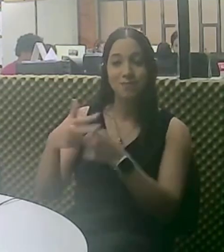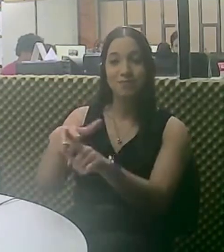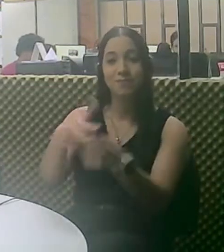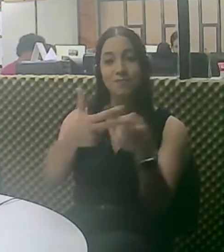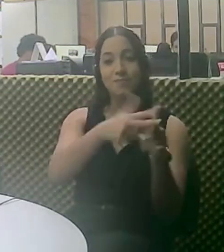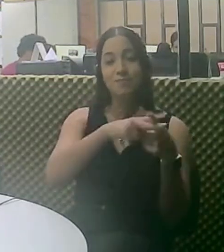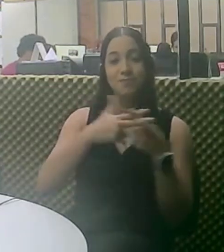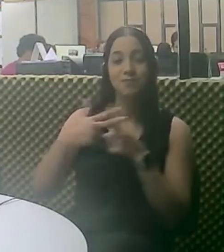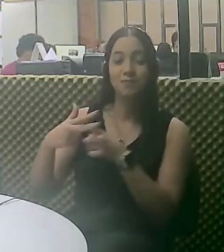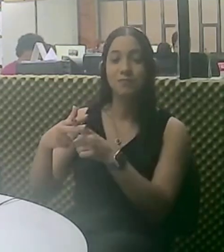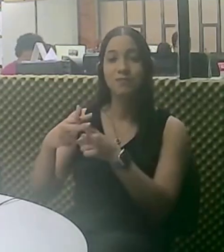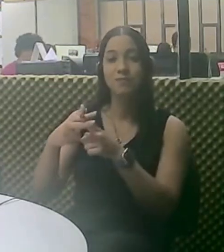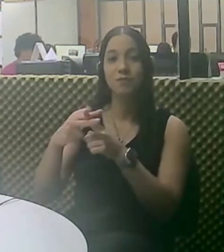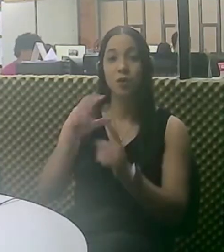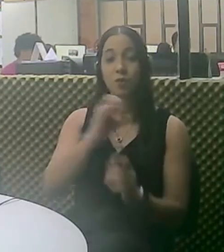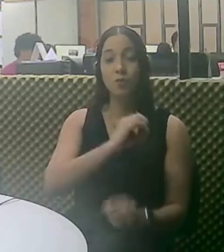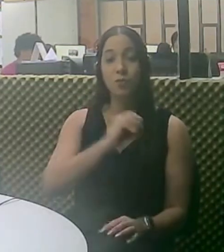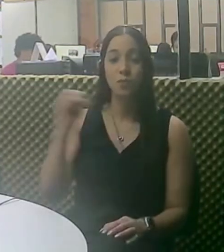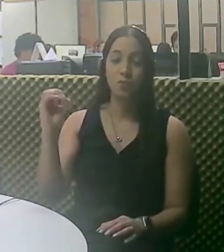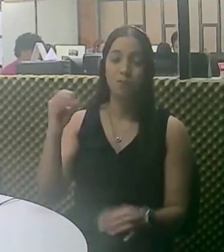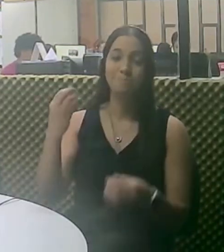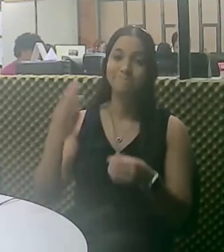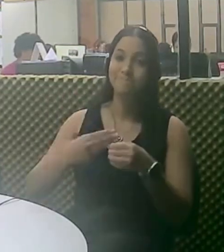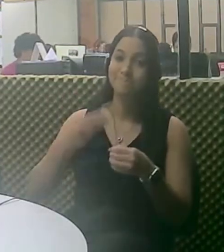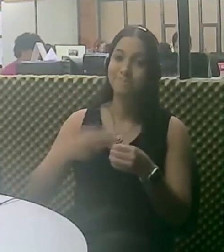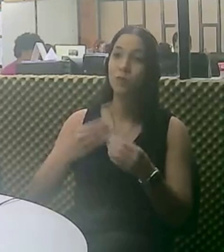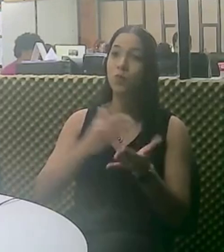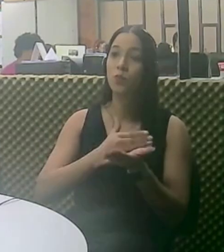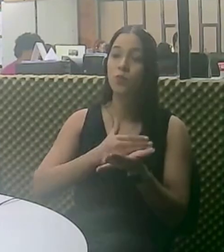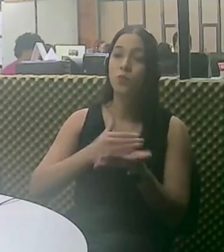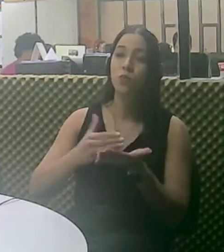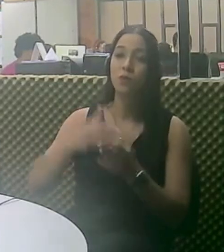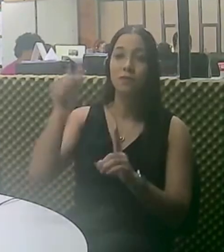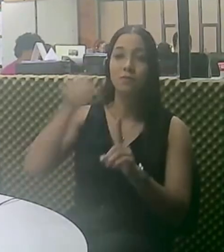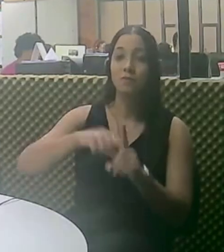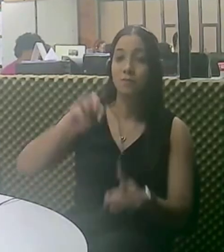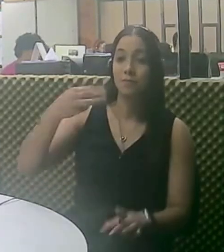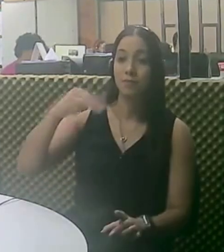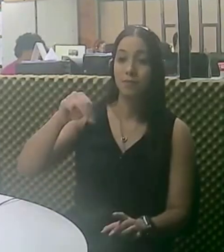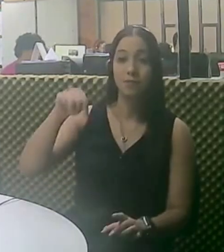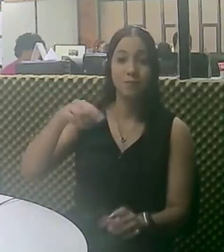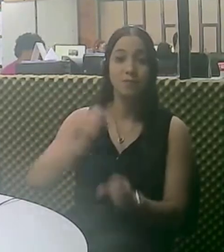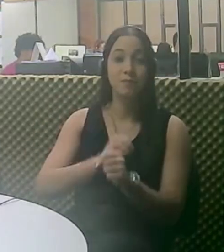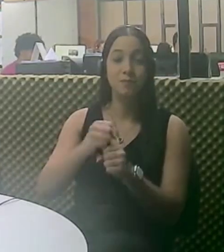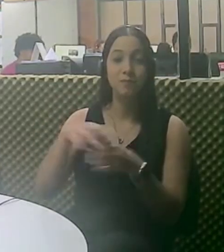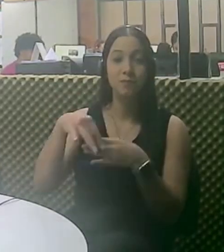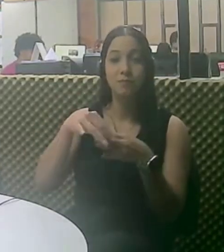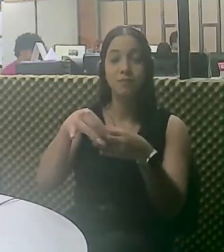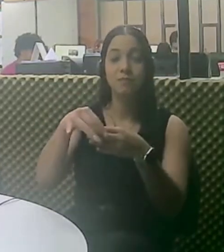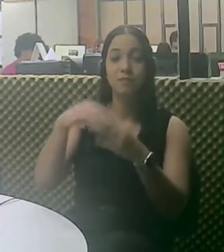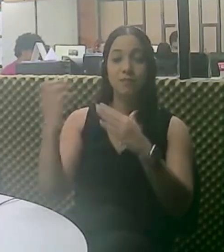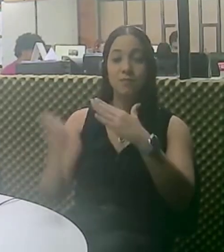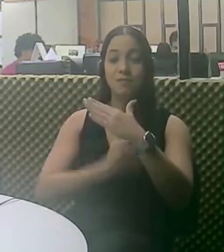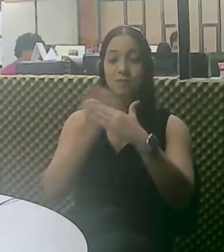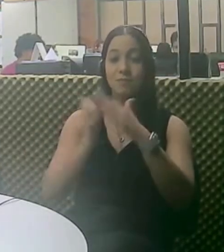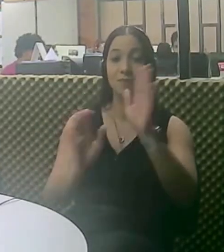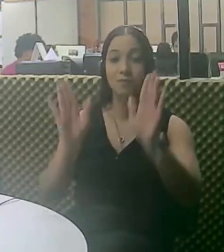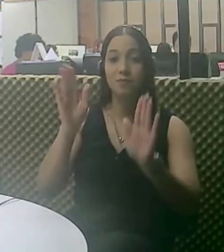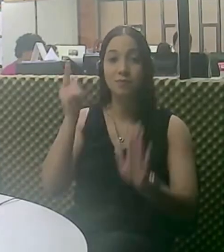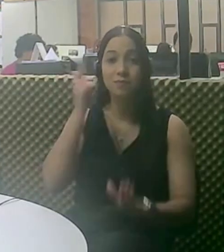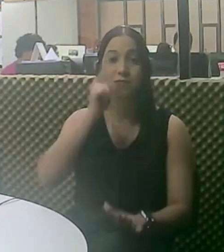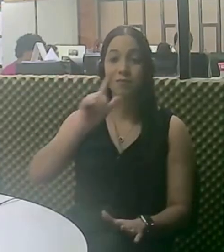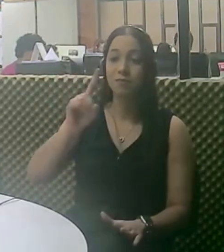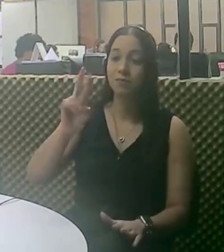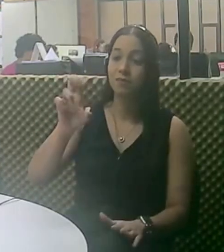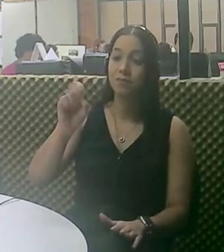via, localizada no setor oeste do município, começaram em março deste ano e foram conduzidas pela empresa licitada